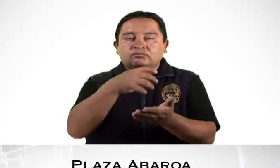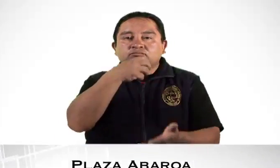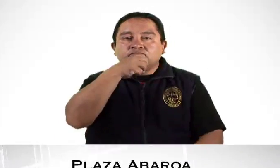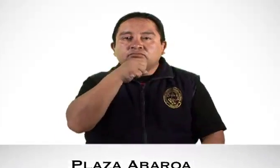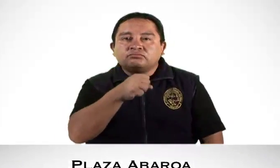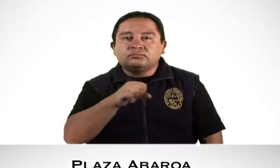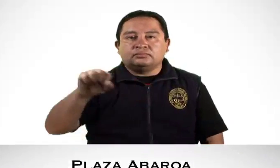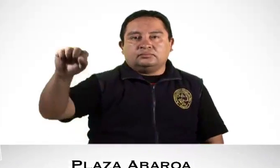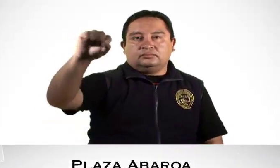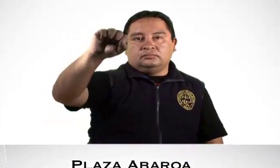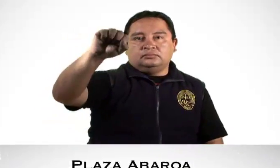Plaza Abaroa.